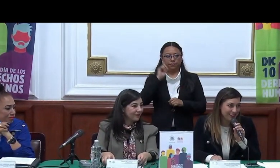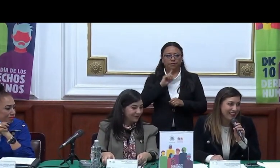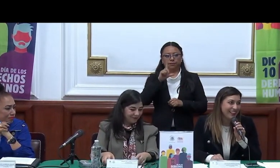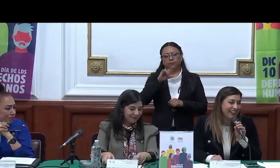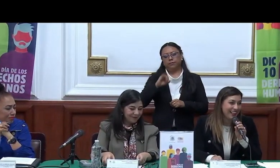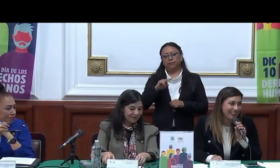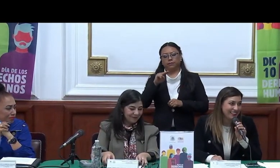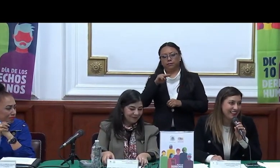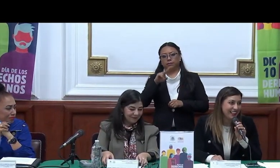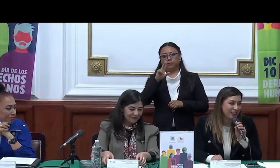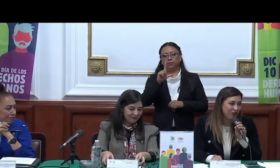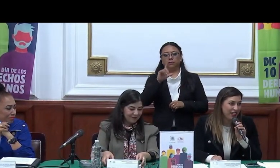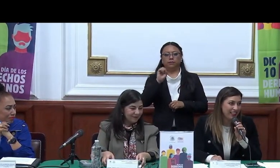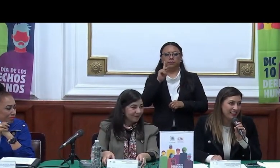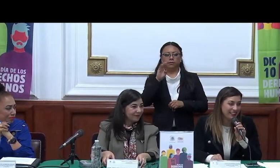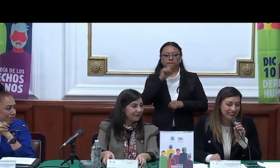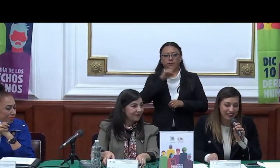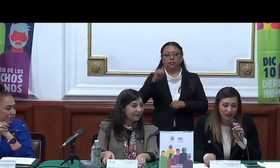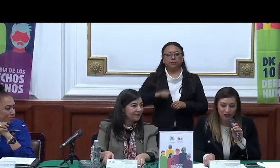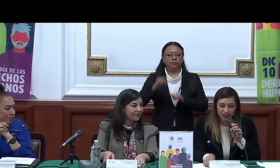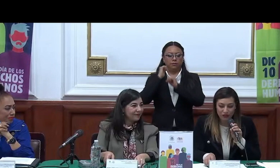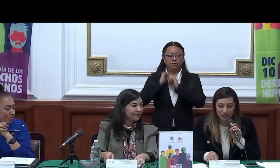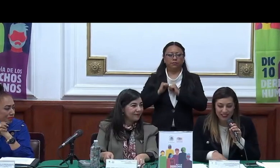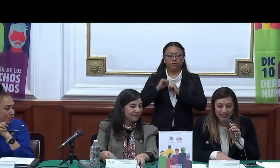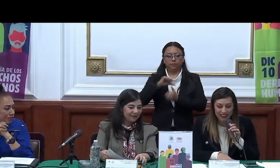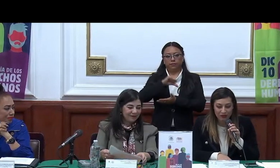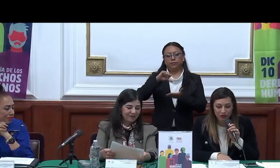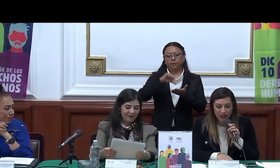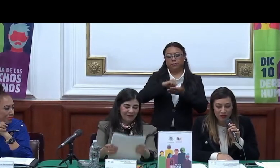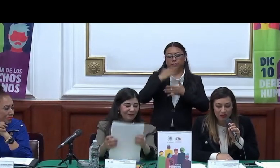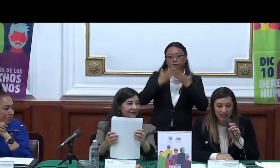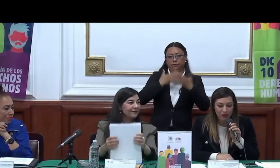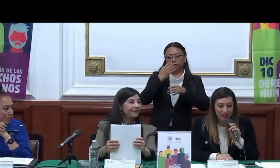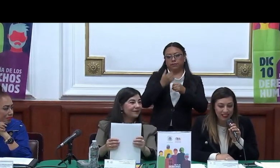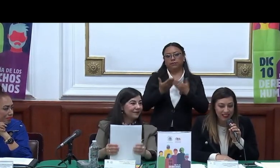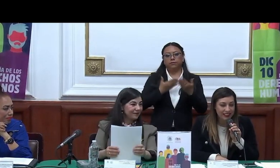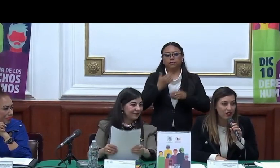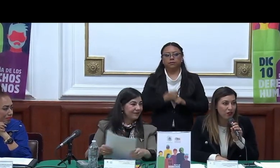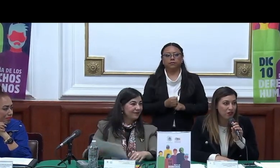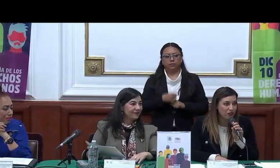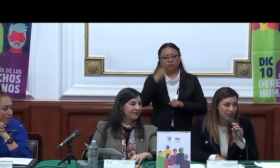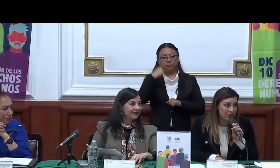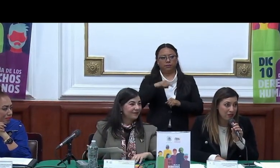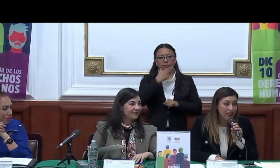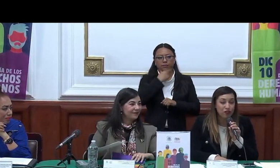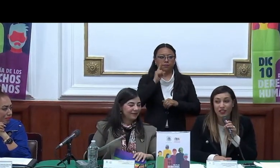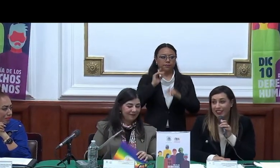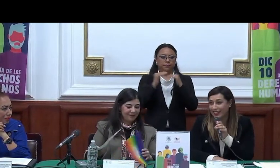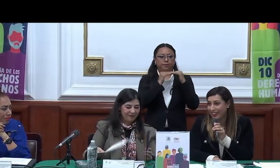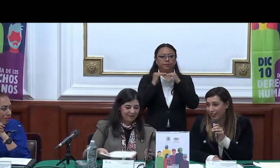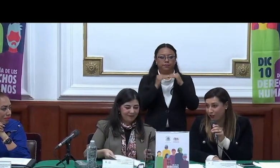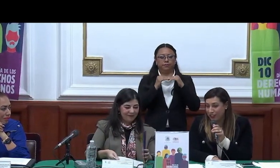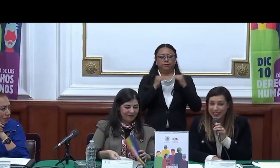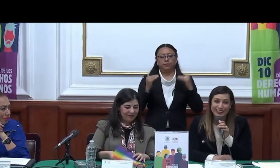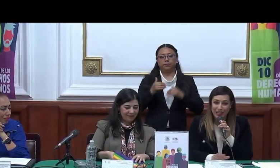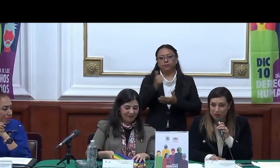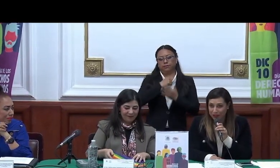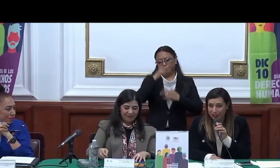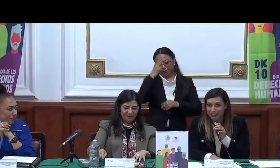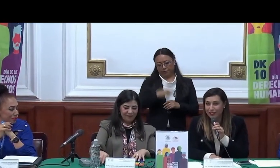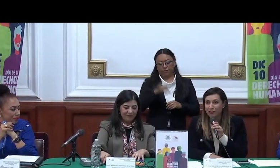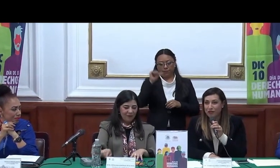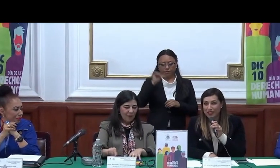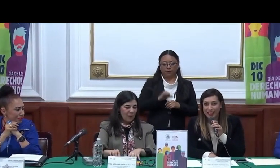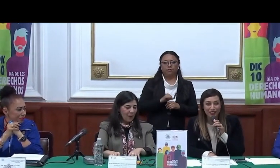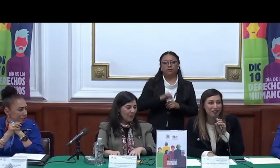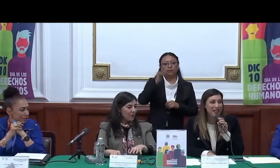López, que es la titular del Centro de Estudios Legislativos para la Igualdad de Género del Congreso de la Ciudad de México, quien el día de hoy y siempre nos ha